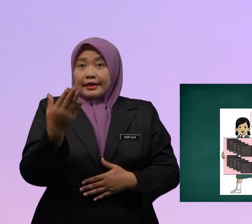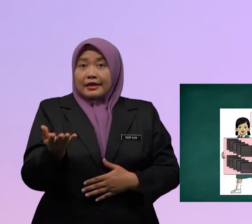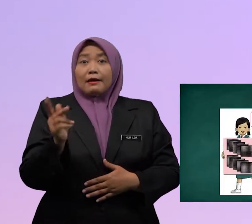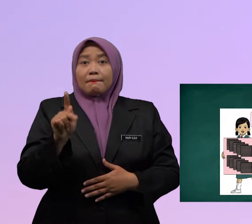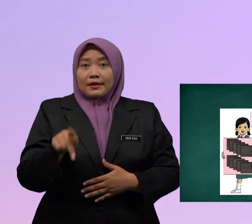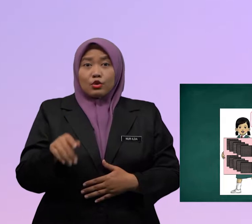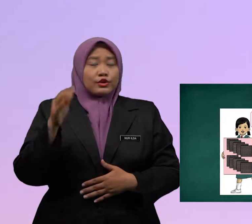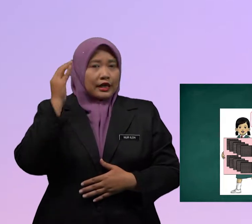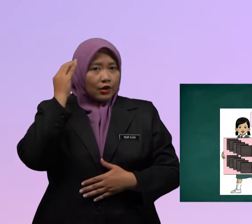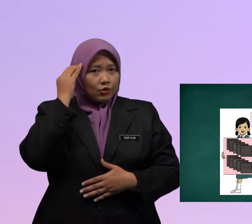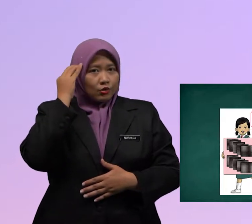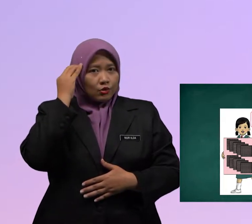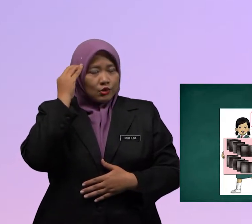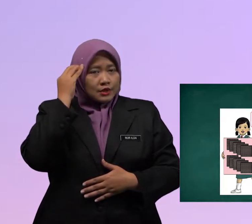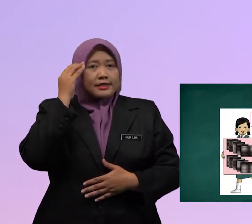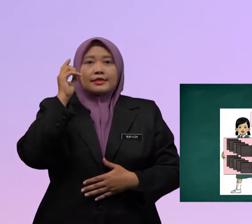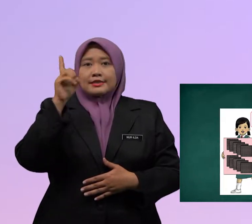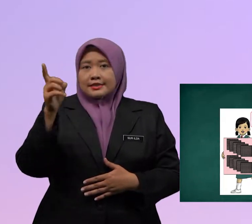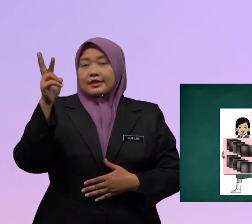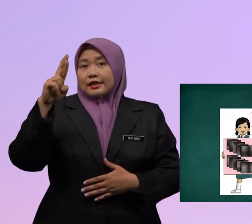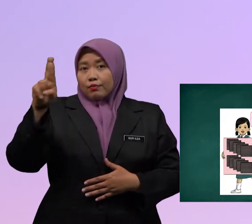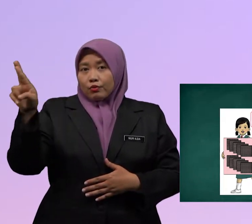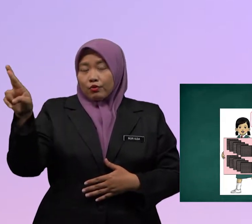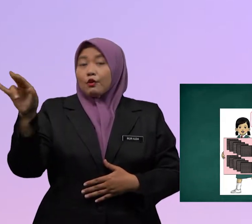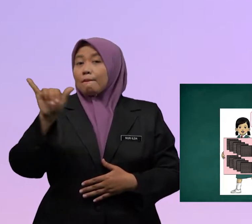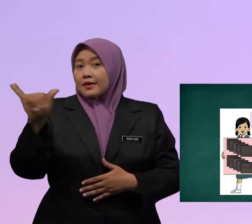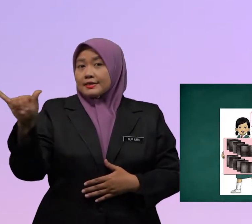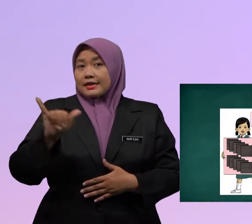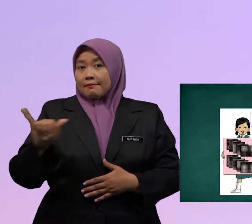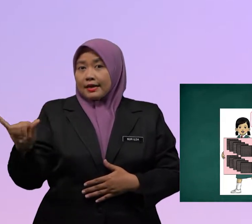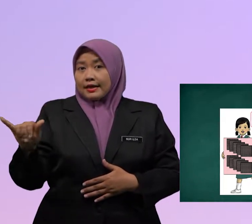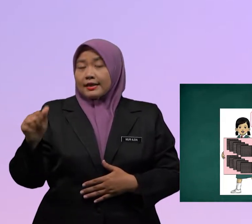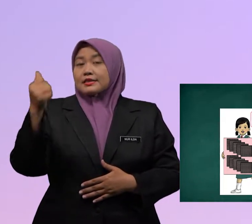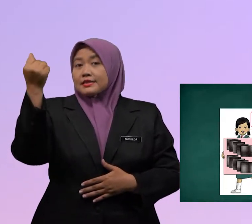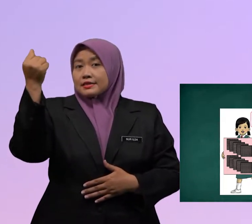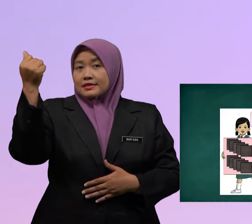Anda perlu tahu 1,000 bersamaan